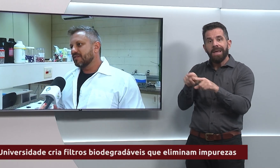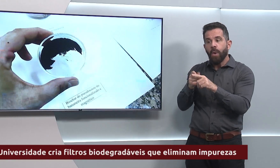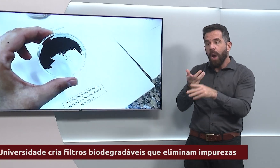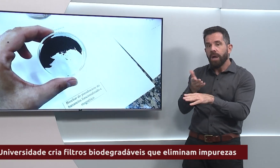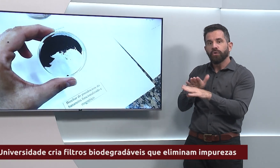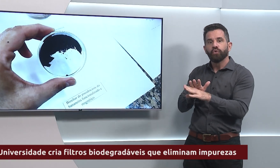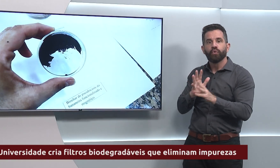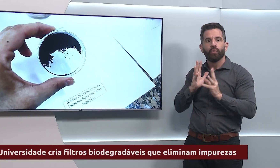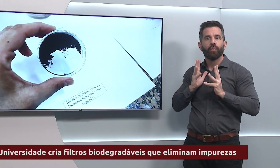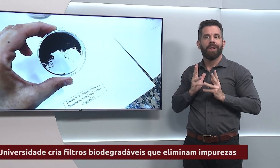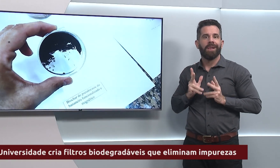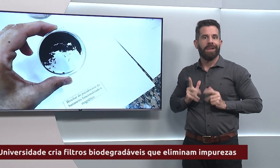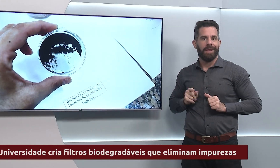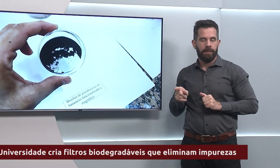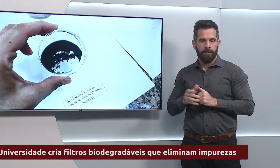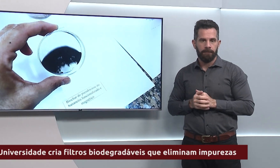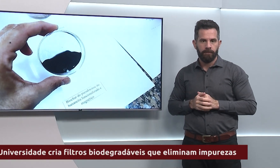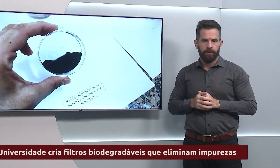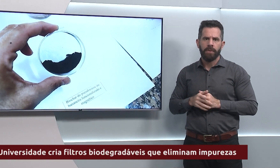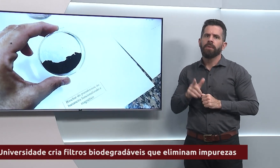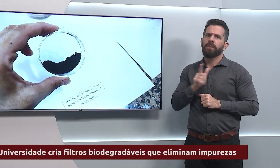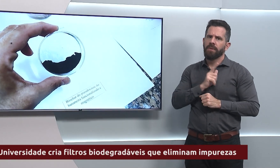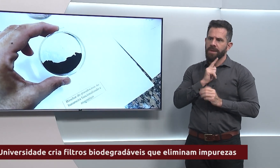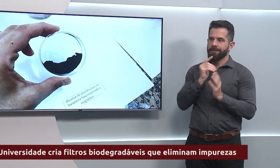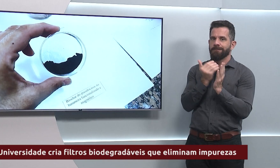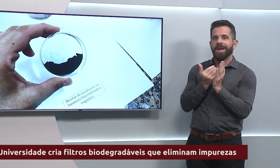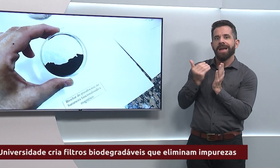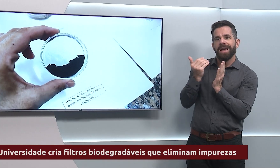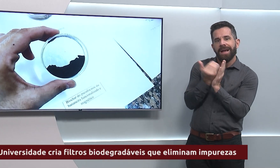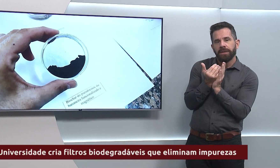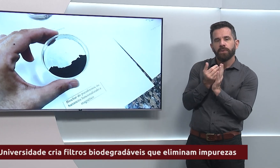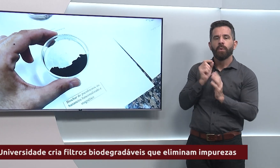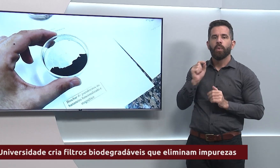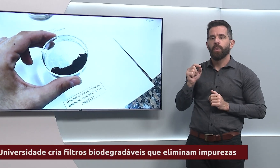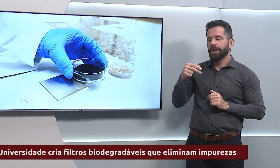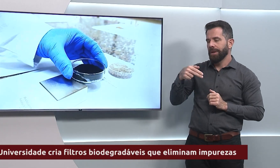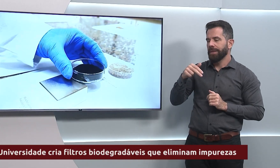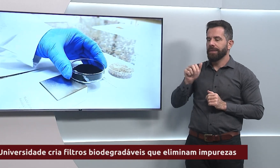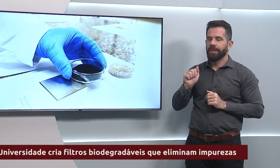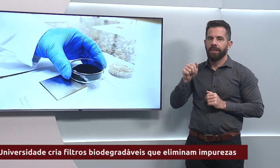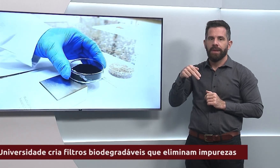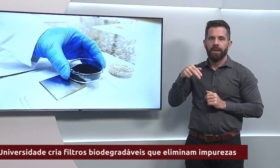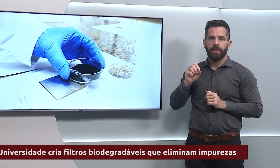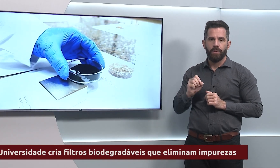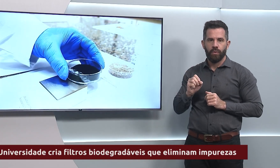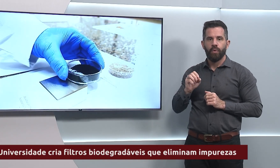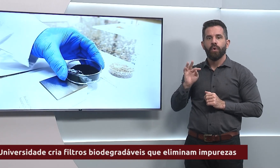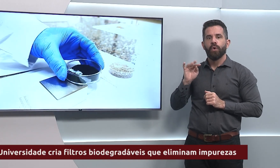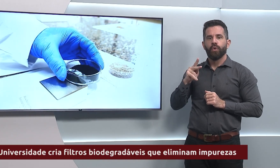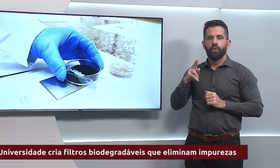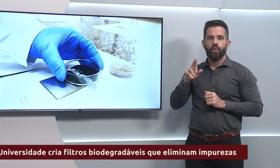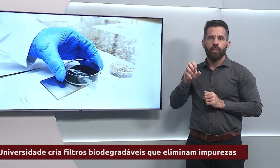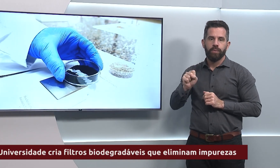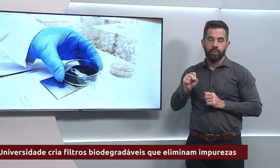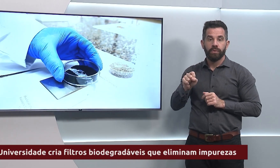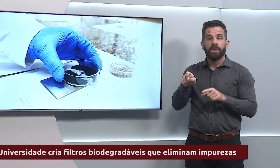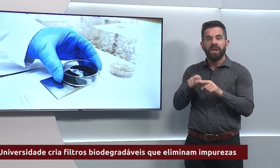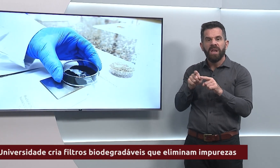Os filtros são potencializados com a ação de nanotubos de carbono, que são condutores que funcionam como ímãs e ajudam